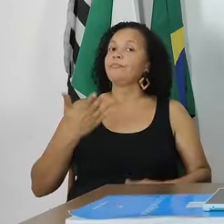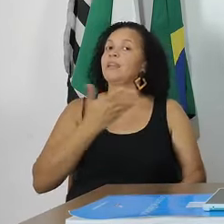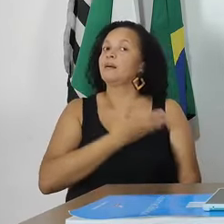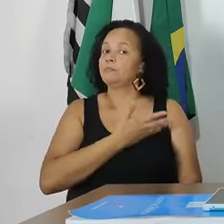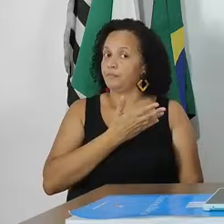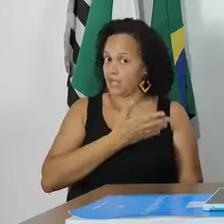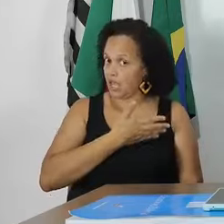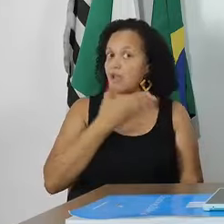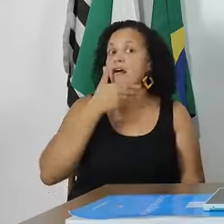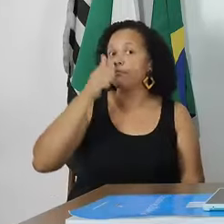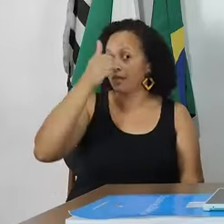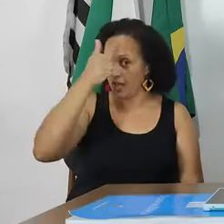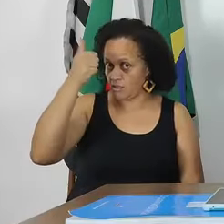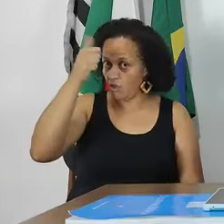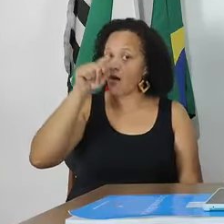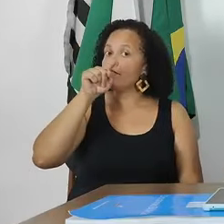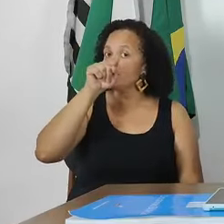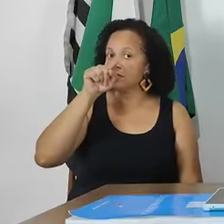Deus, vai